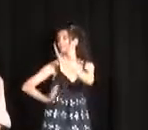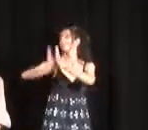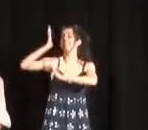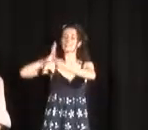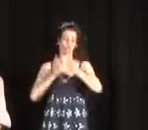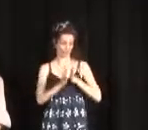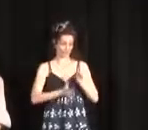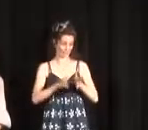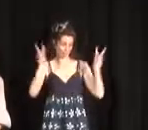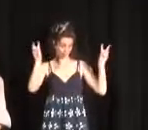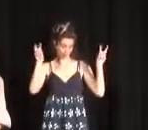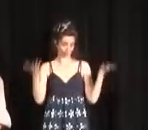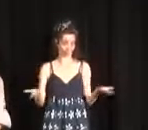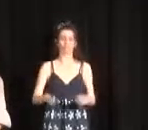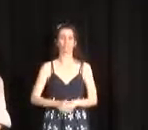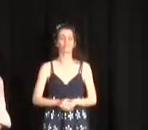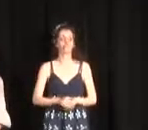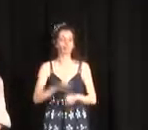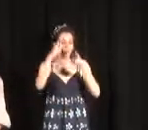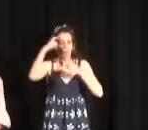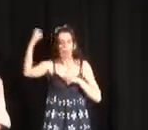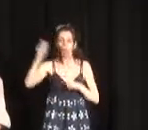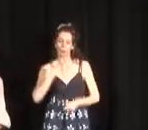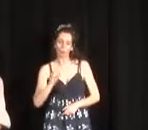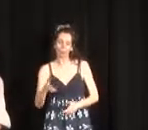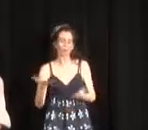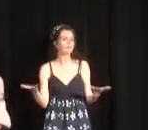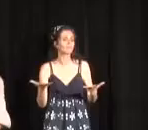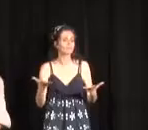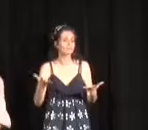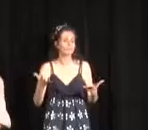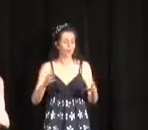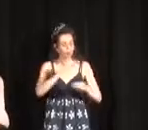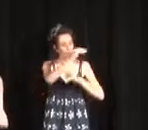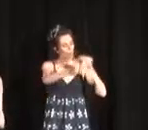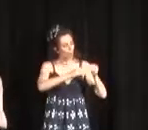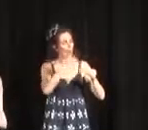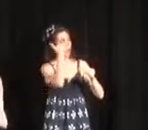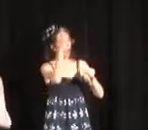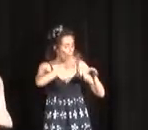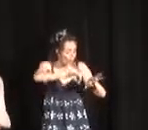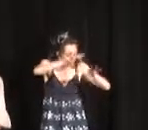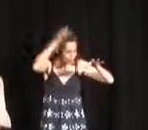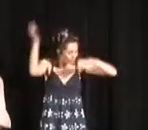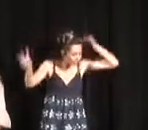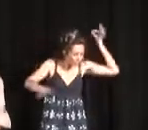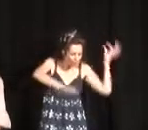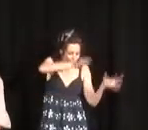signes. Ce conte nous plonge dans la découverte d'un autre monde, un monde où l'on communique avec ses